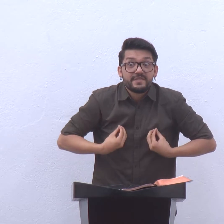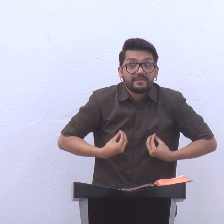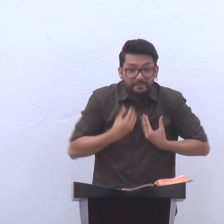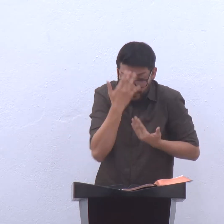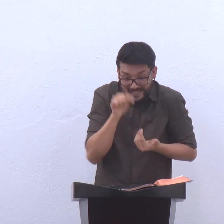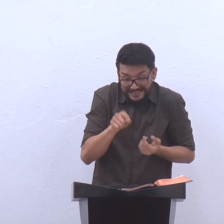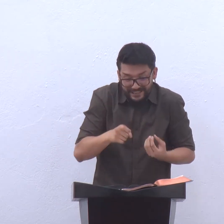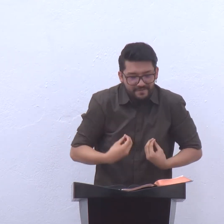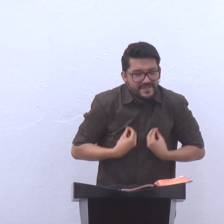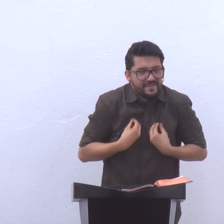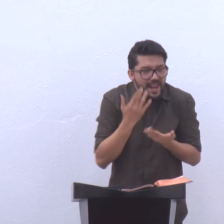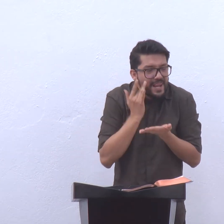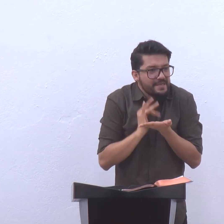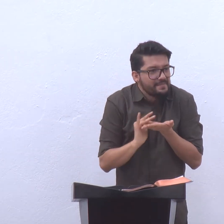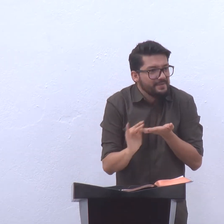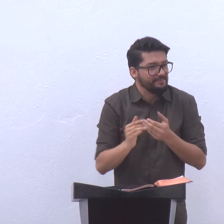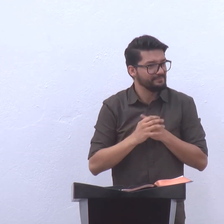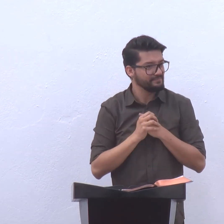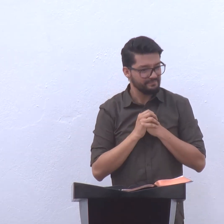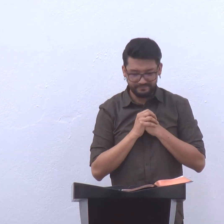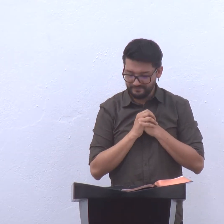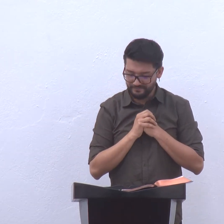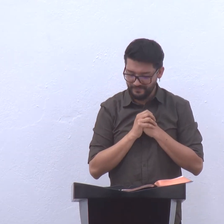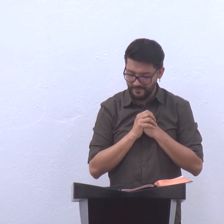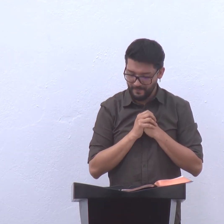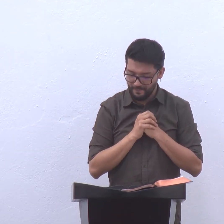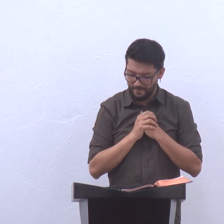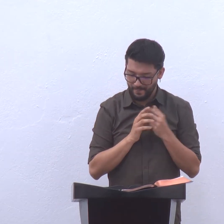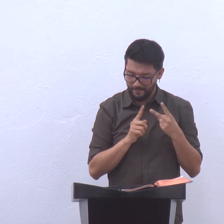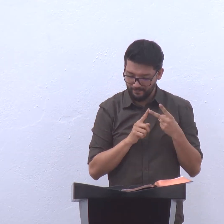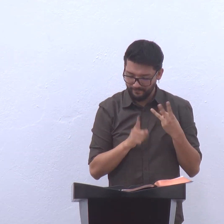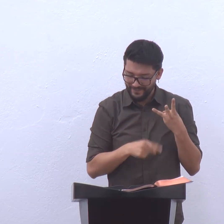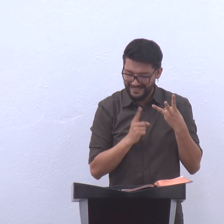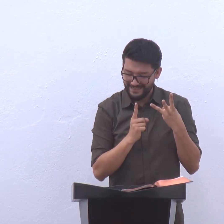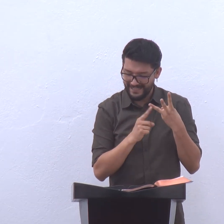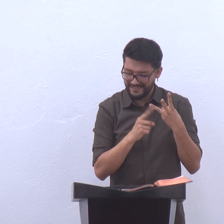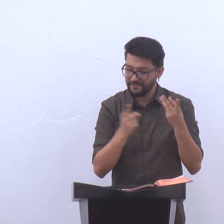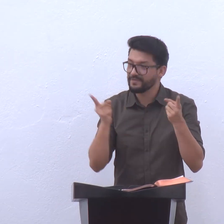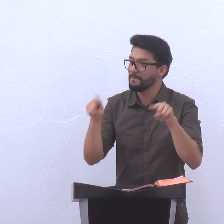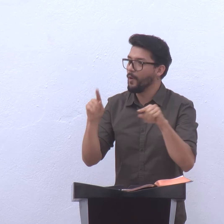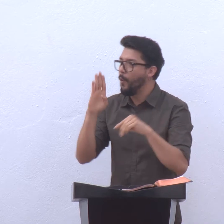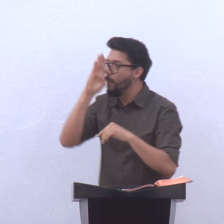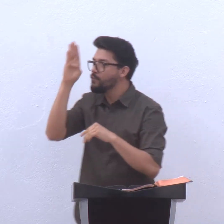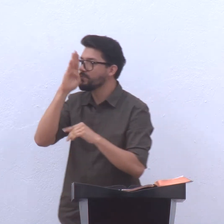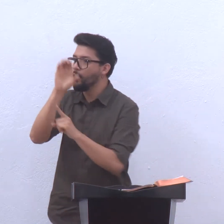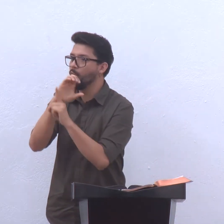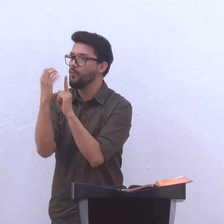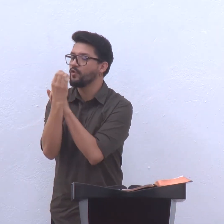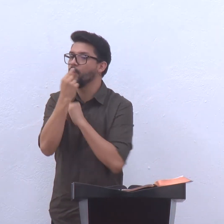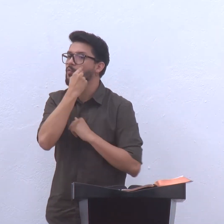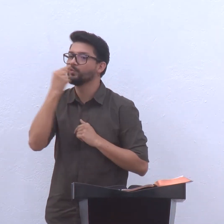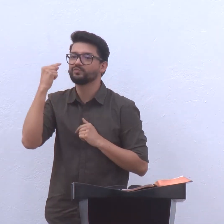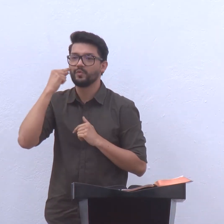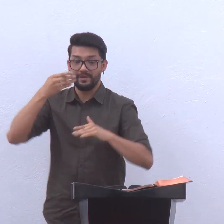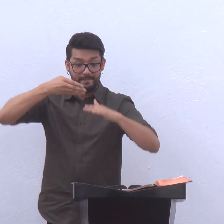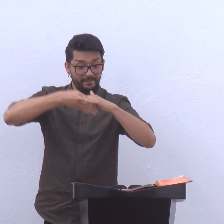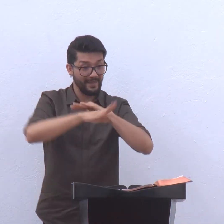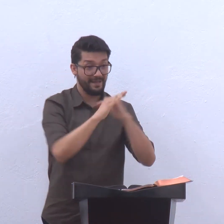con la arena y no podía ser para el consumo humano, se echaba a perder. Y hacía parte de la